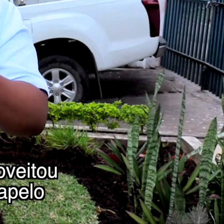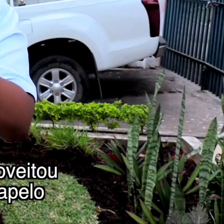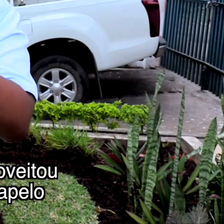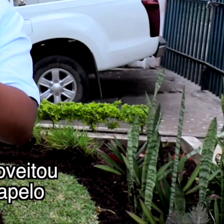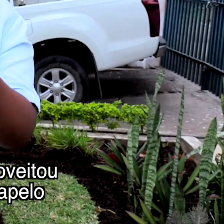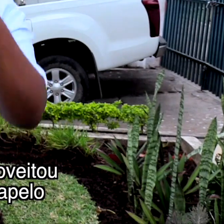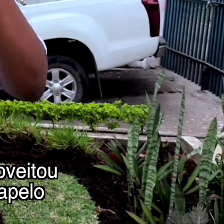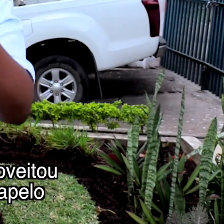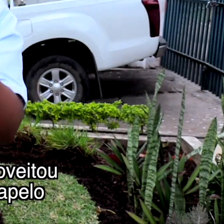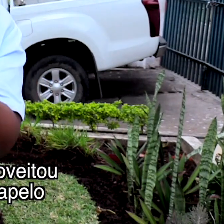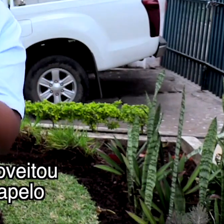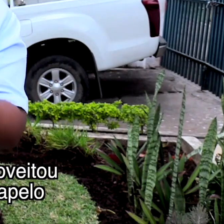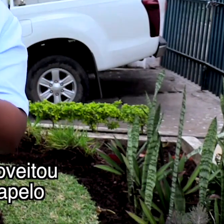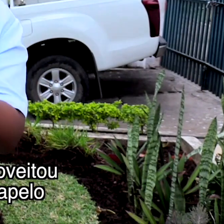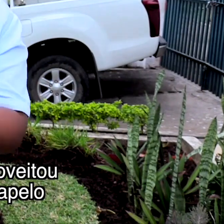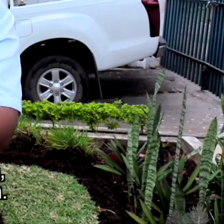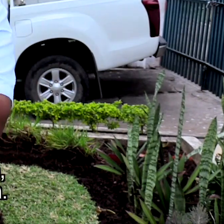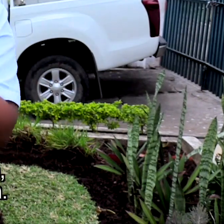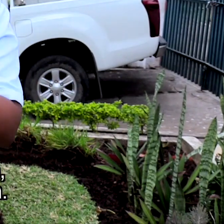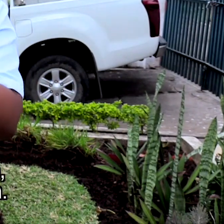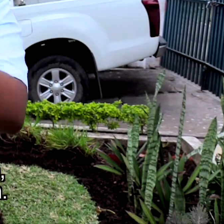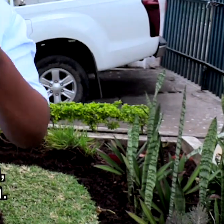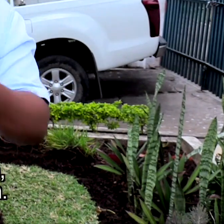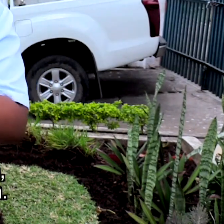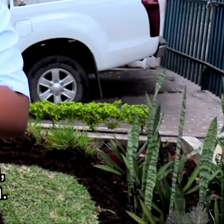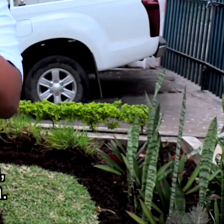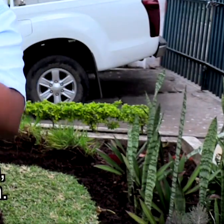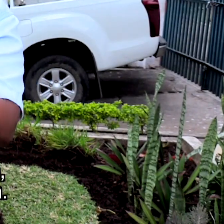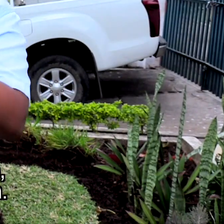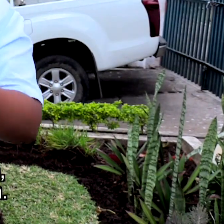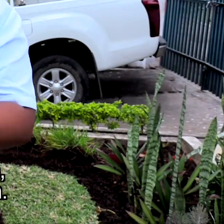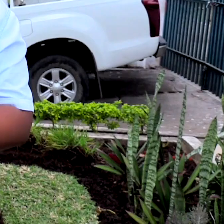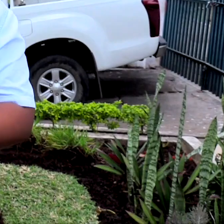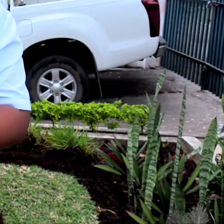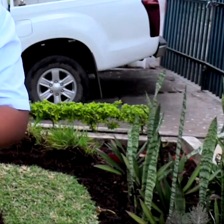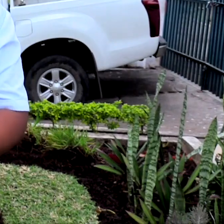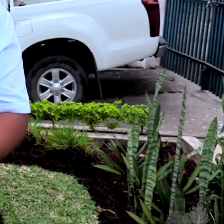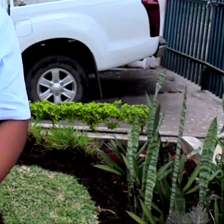Novela aproveitou o ensejo para deixar um apelo, posição igualmente partilhada pelo Elton.